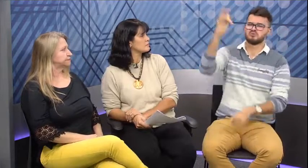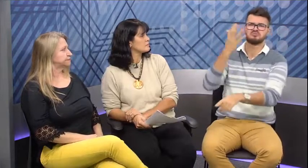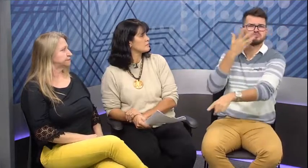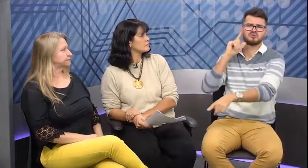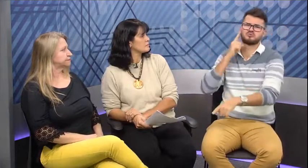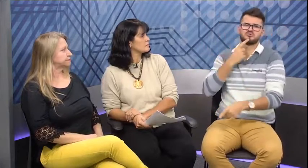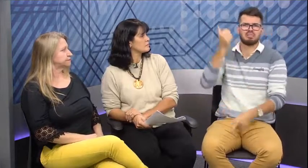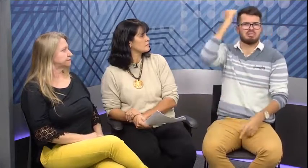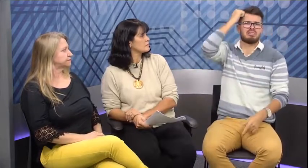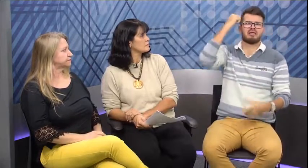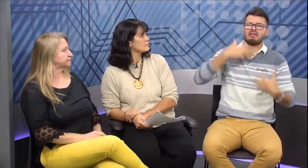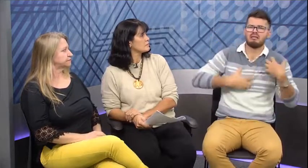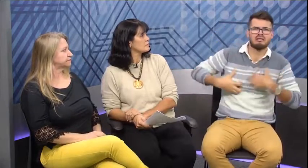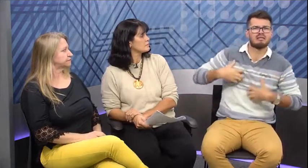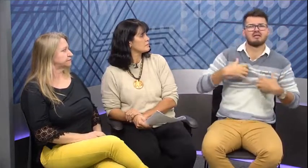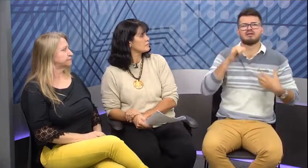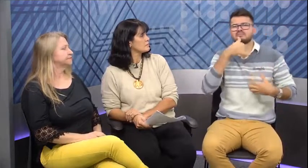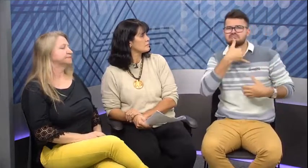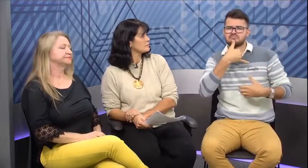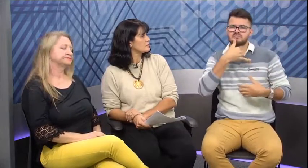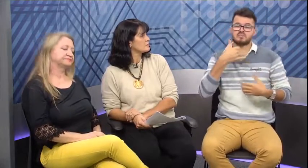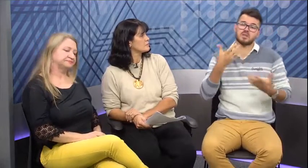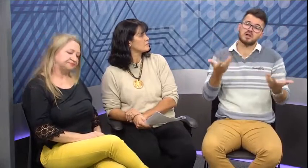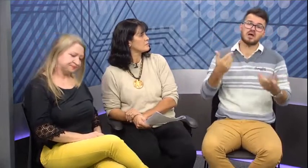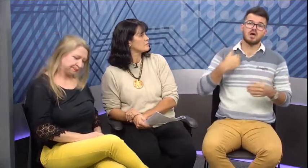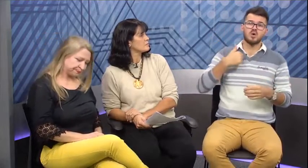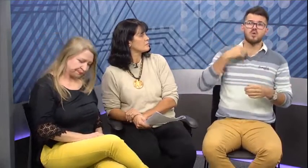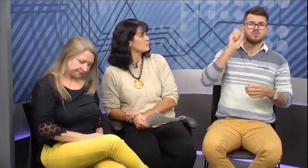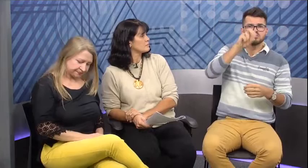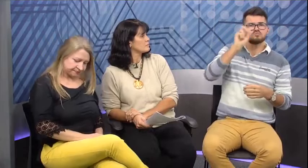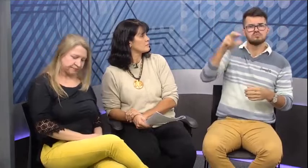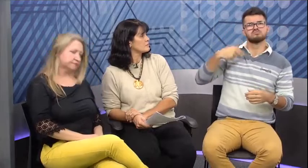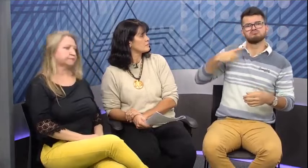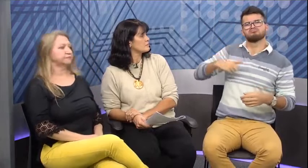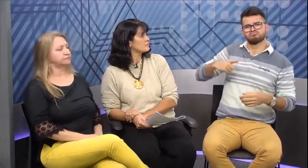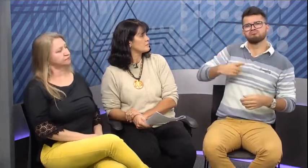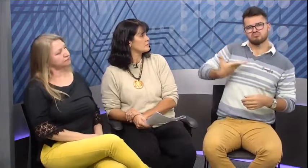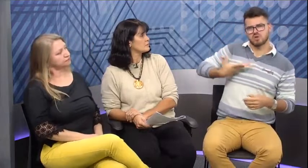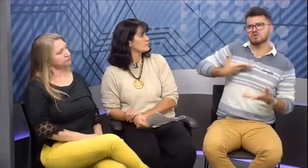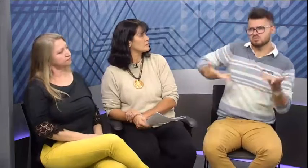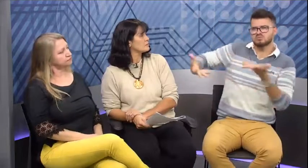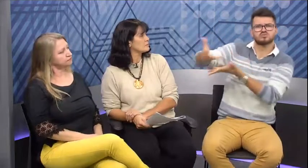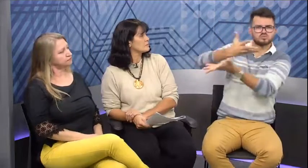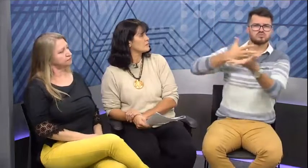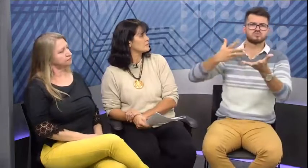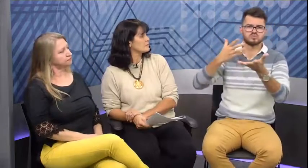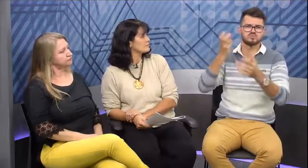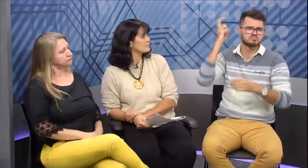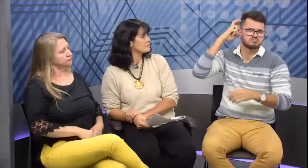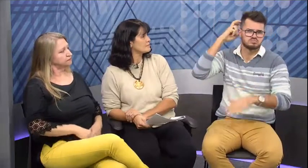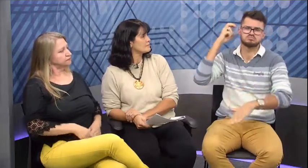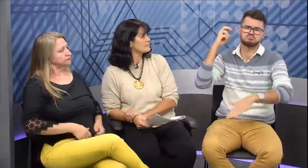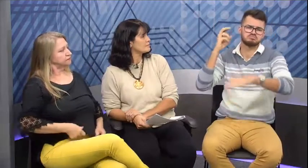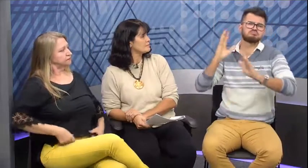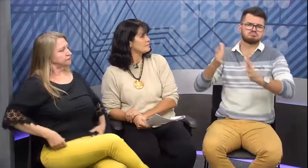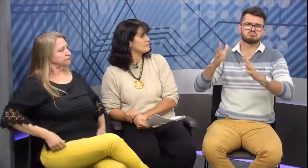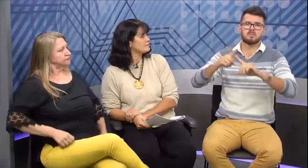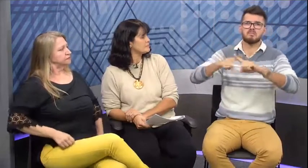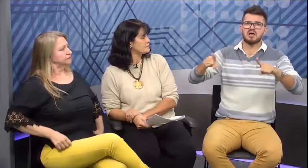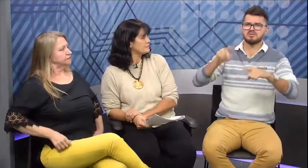com o médico, né? Mas depois, quando essa criança crescer, o indivíduo crescer, ele vai se angustiar, porque ele vai ver que não trouxe, às vezes, bastante